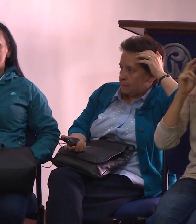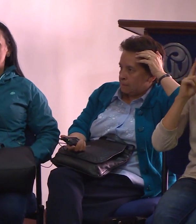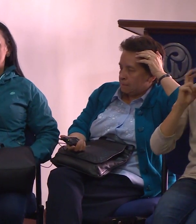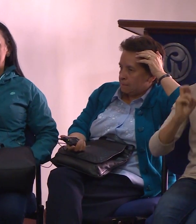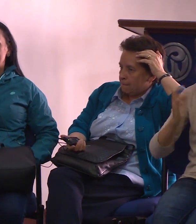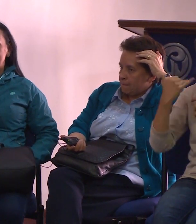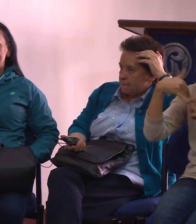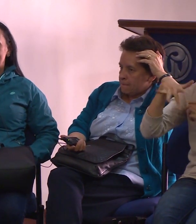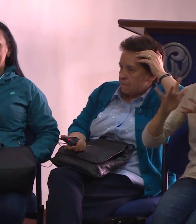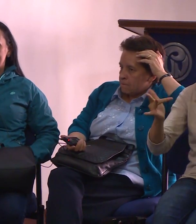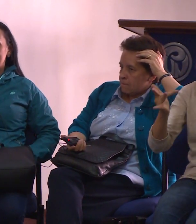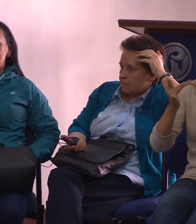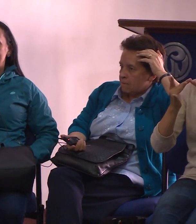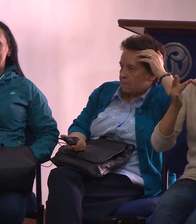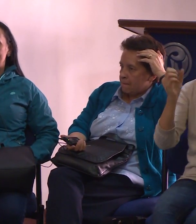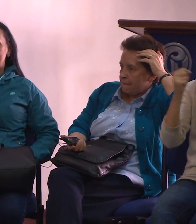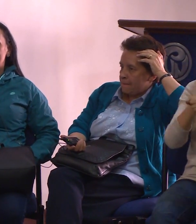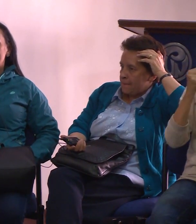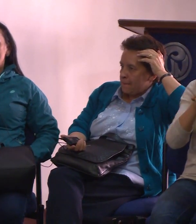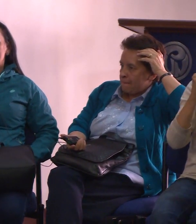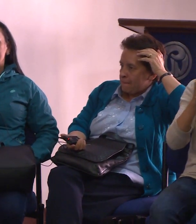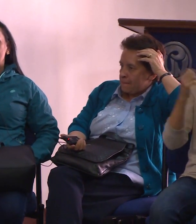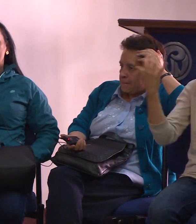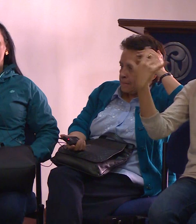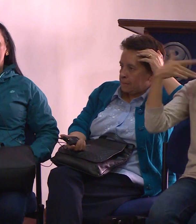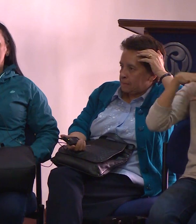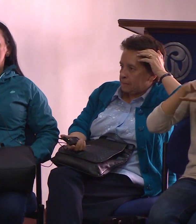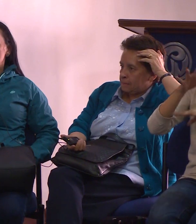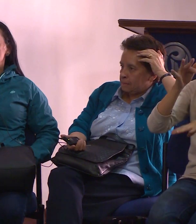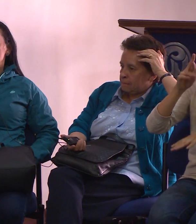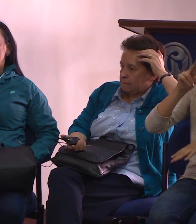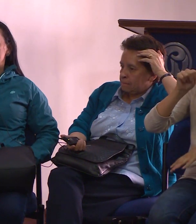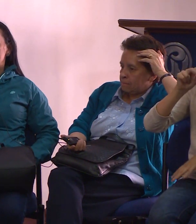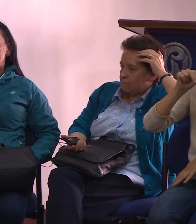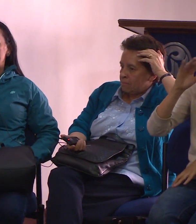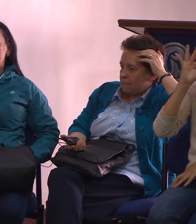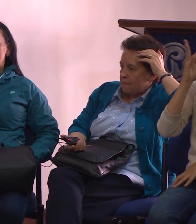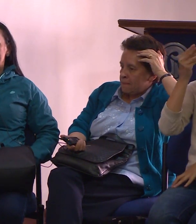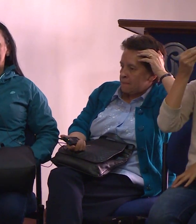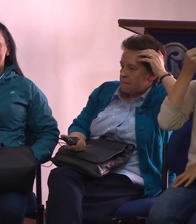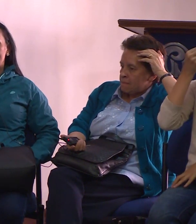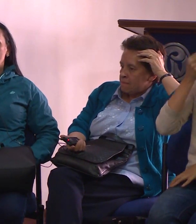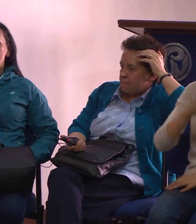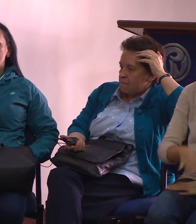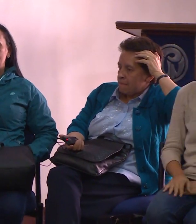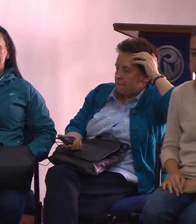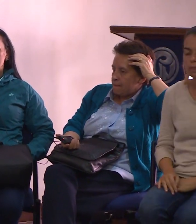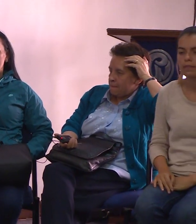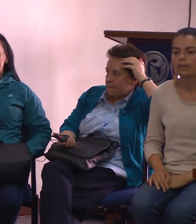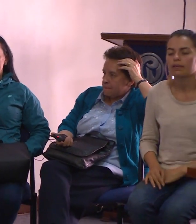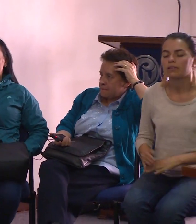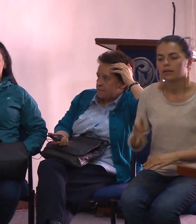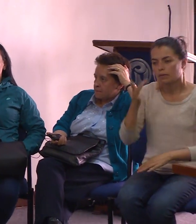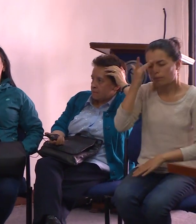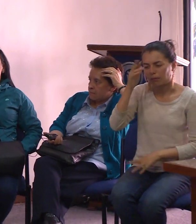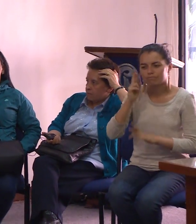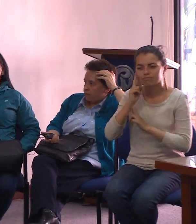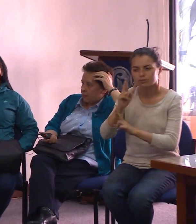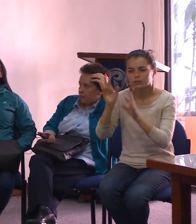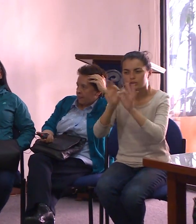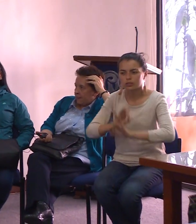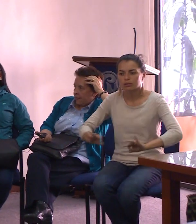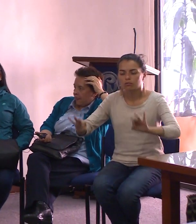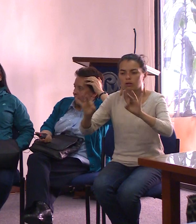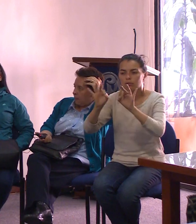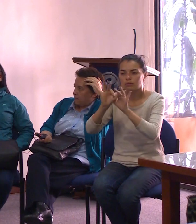los trabajos a nivel de la transdisciplinariedad, para nosotros es muy importante hacer ese reconocimiento que tienen